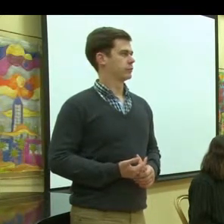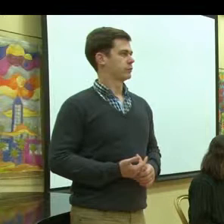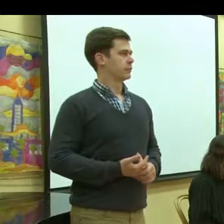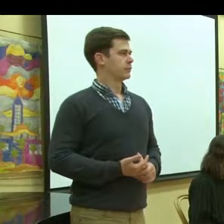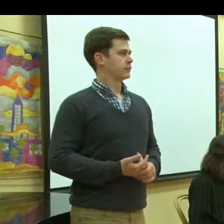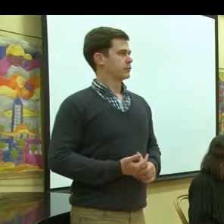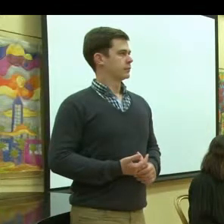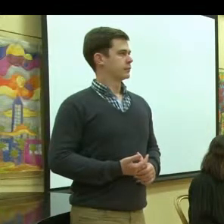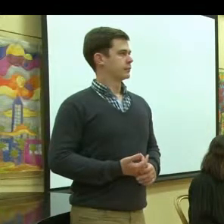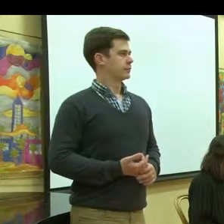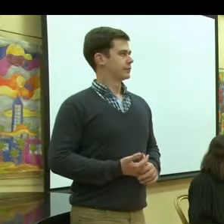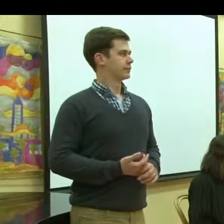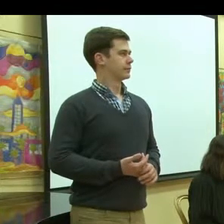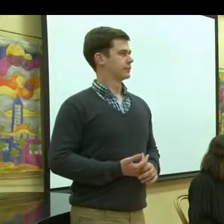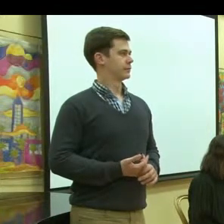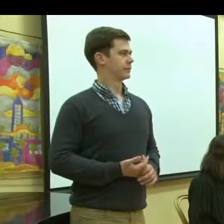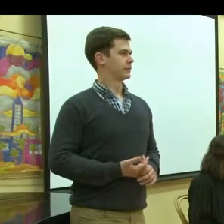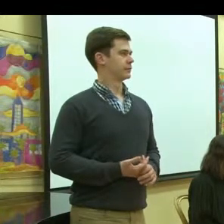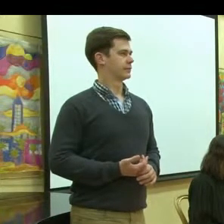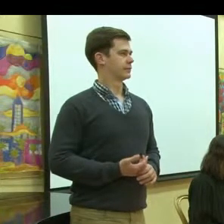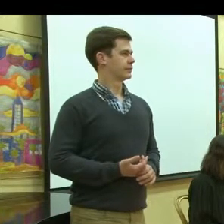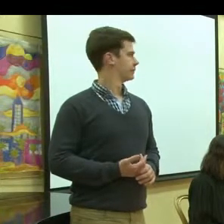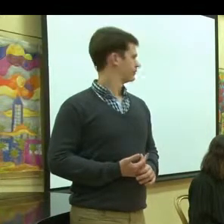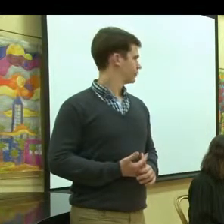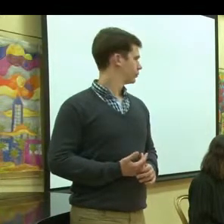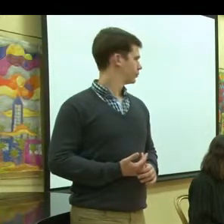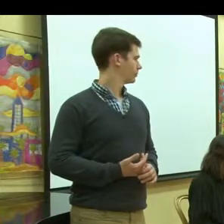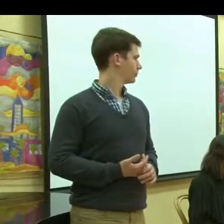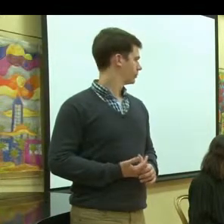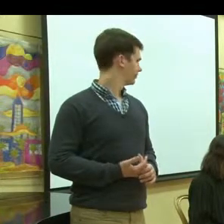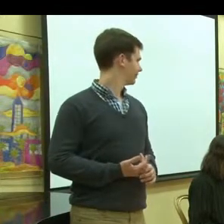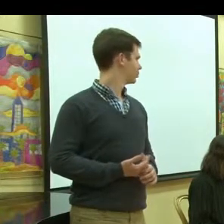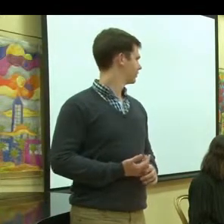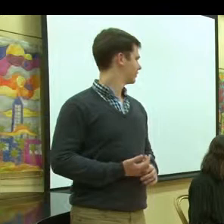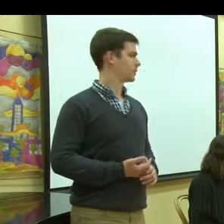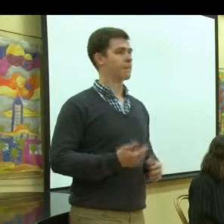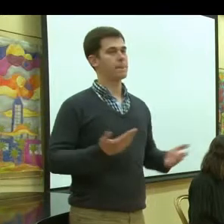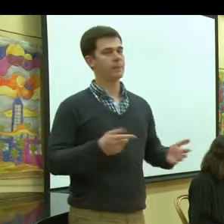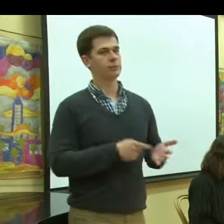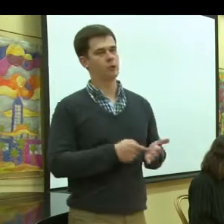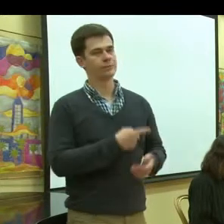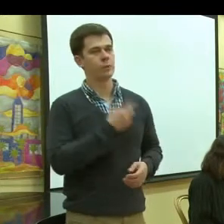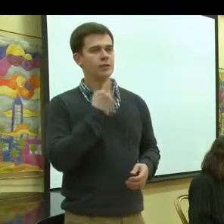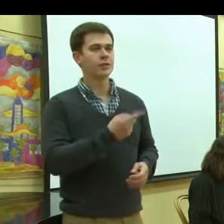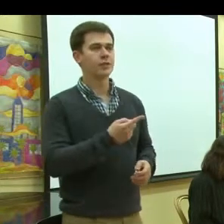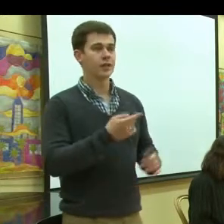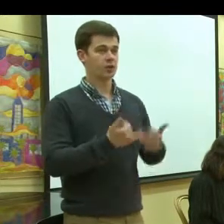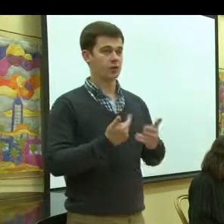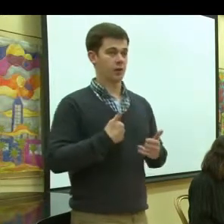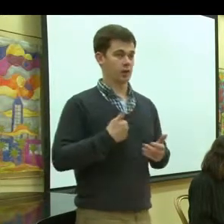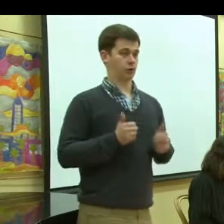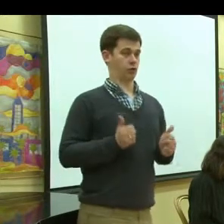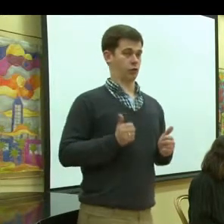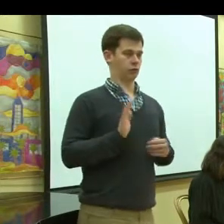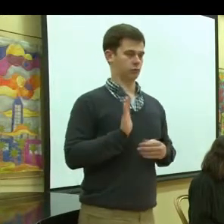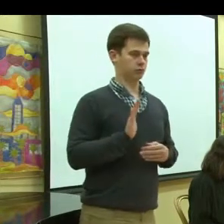puede bailar el tango sin estudiar mucho. Si yo me paro sobre el equilibrio. Potrafimy utrzymać